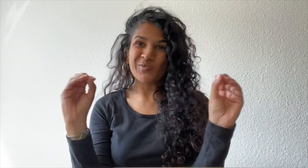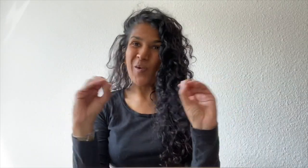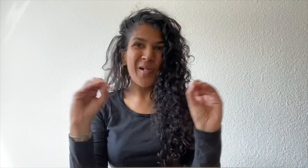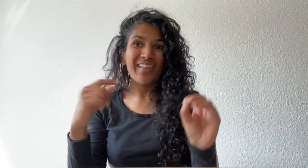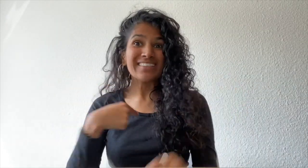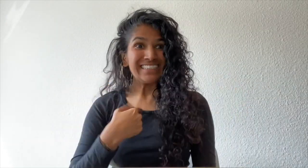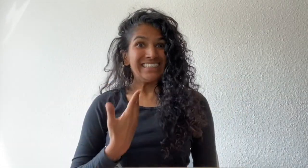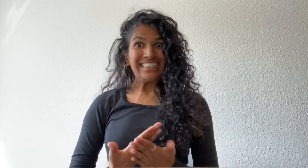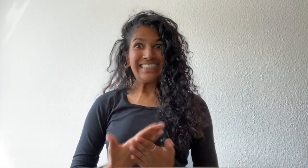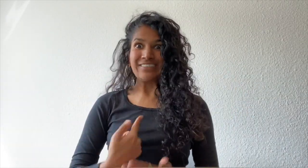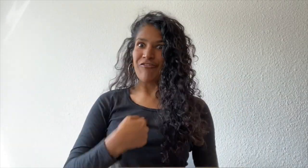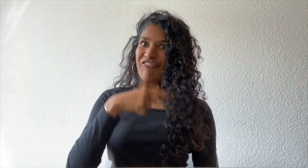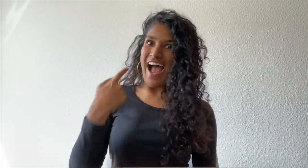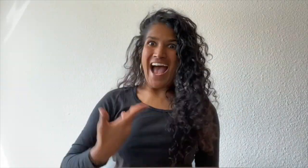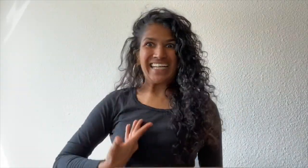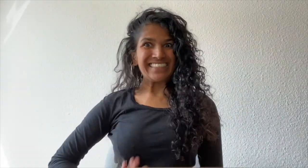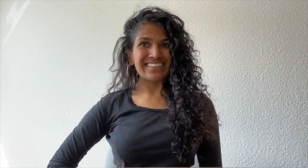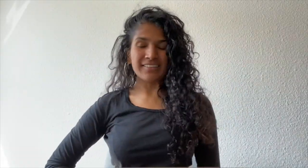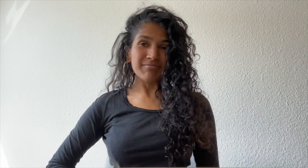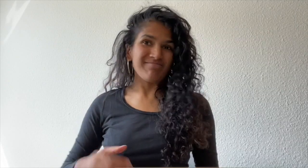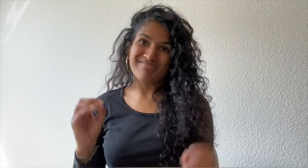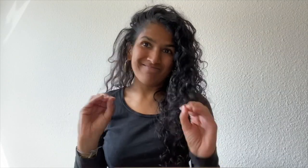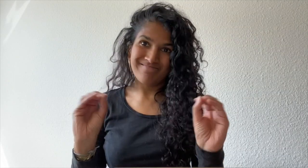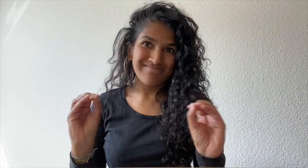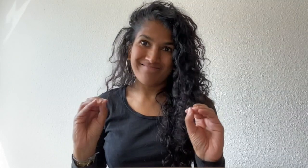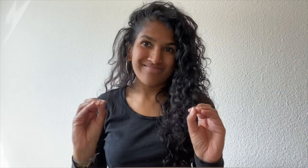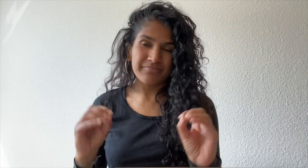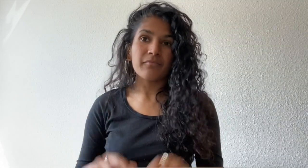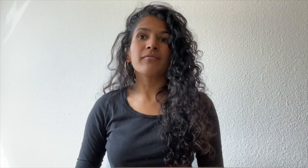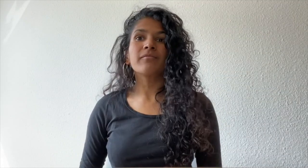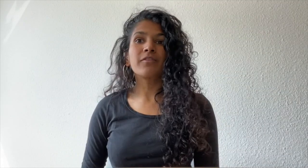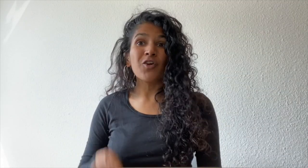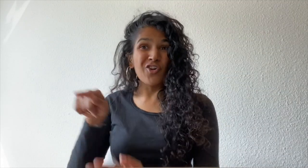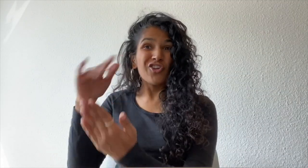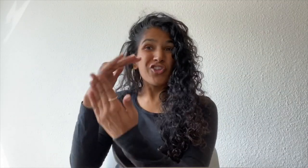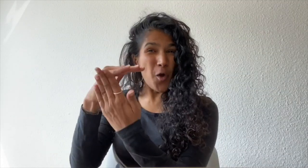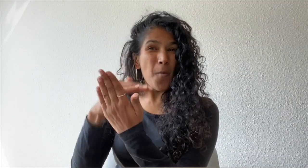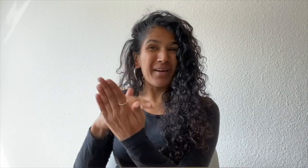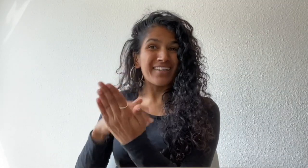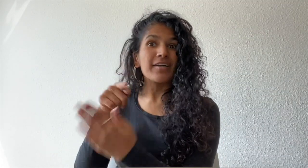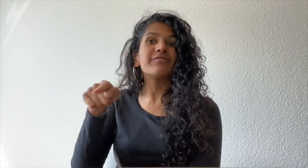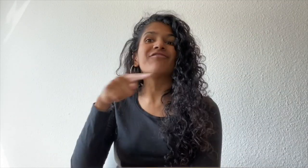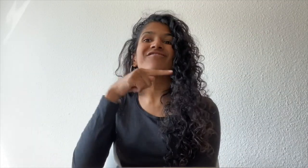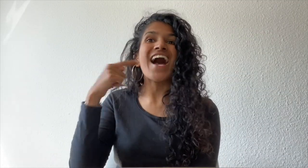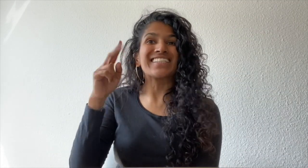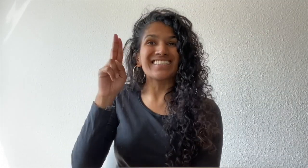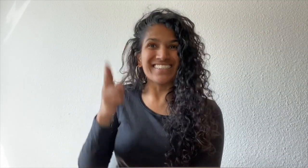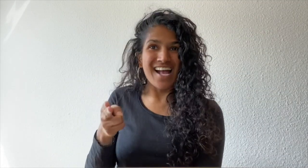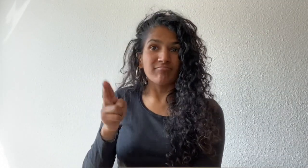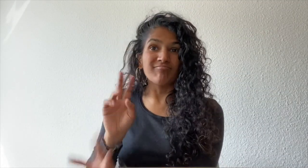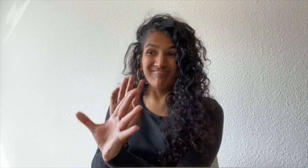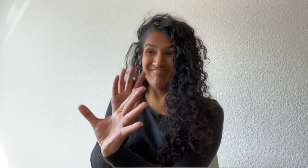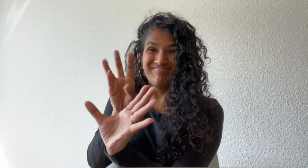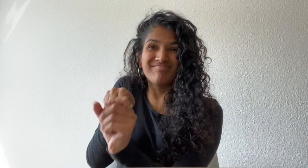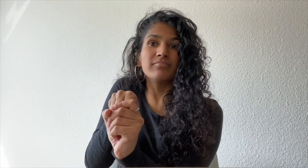Personen im herrschenden Bereich einer normativen Hierarchie ansiedelt, ohne jegliches eigenes